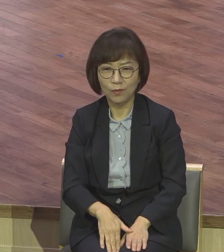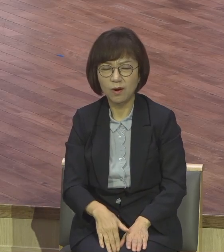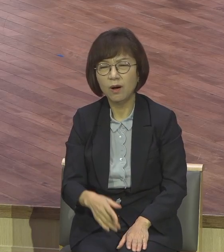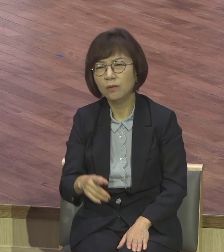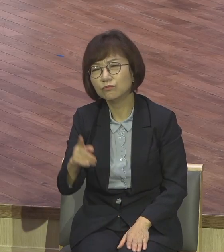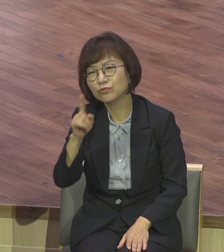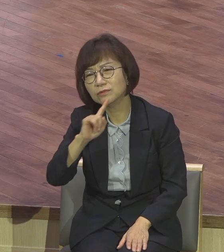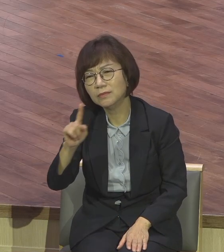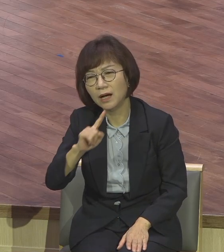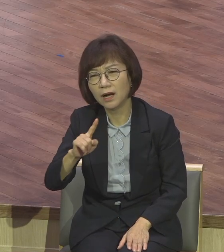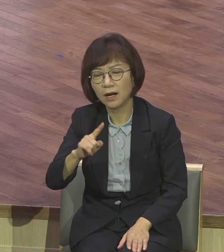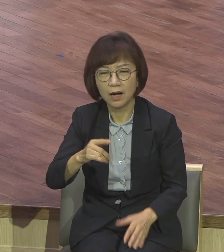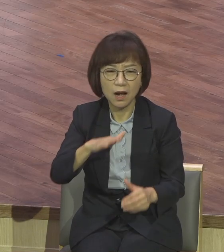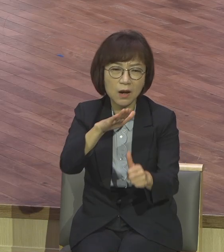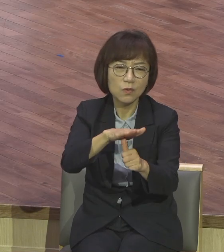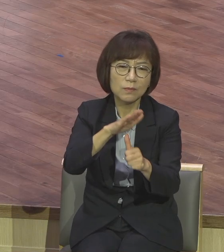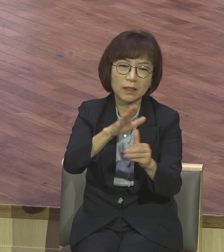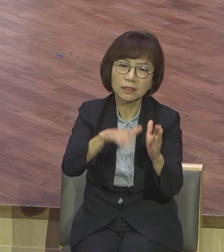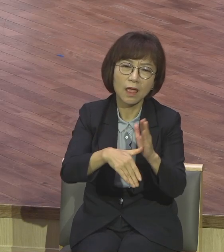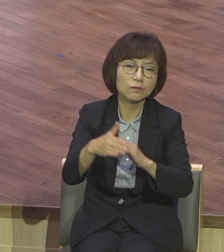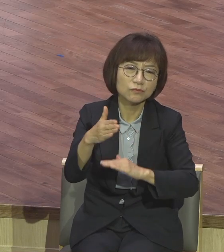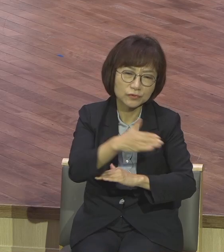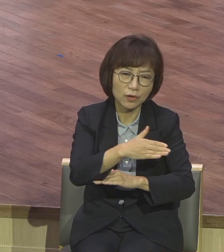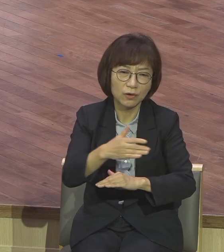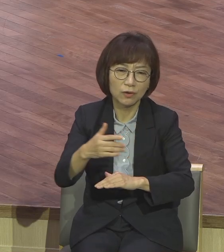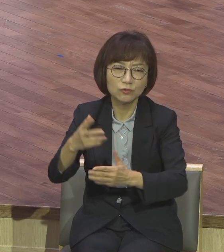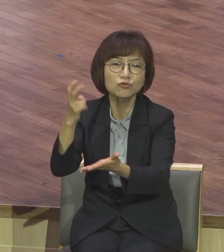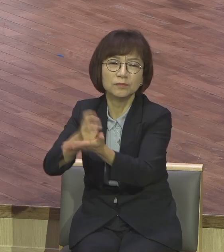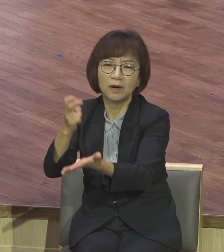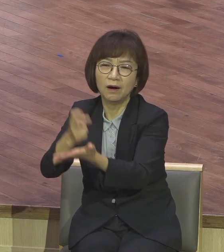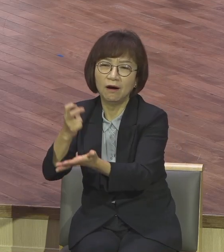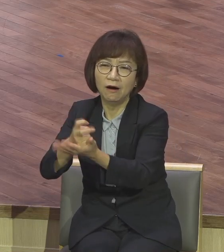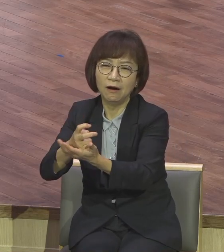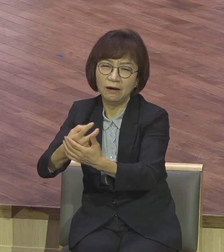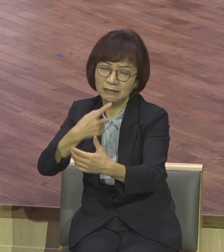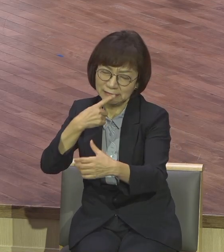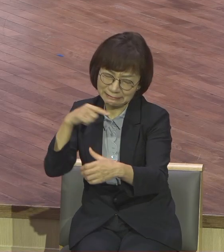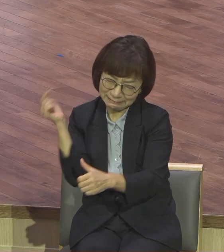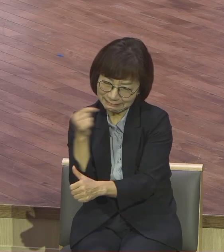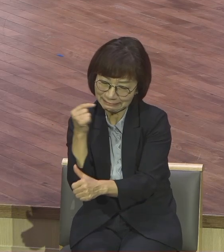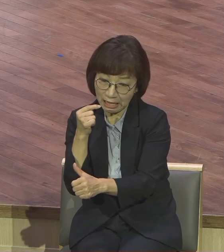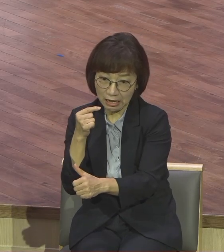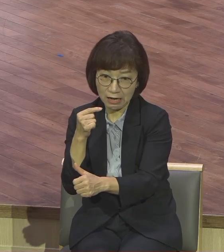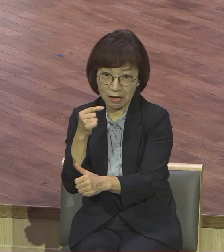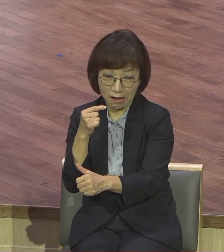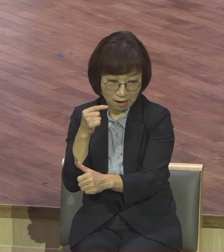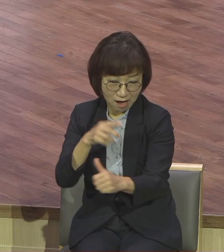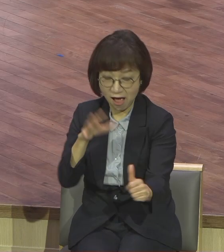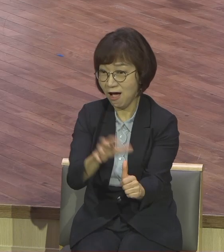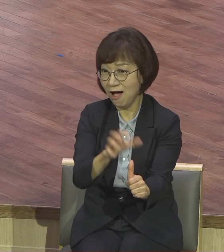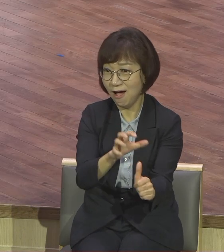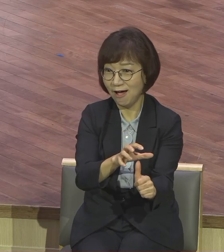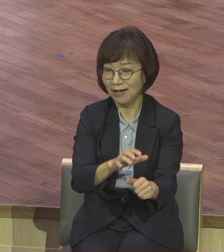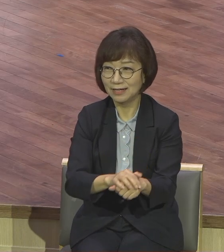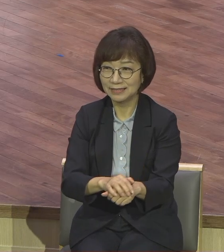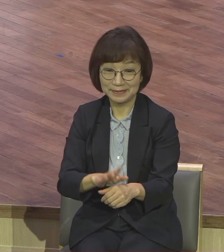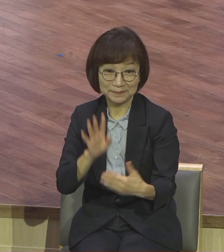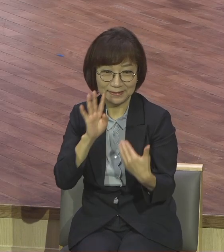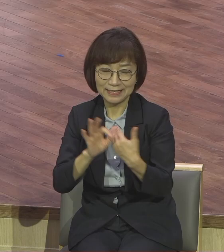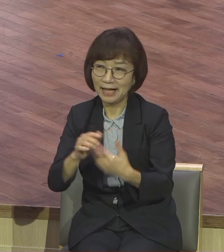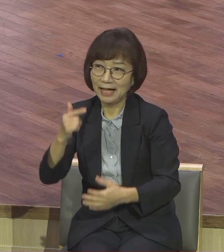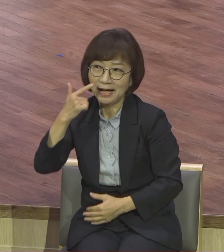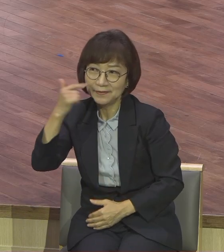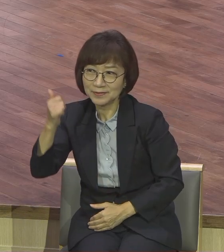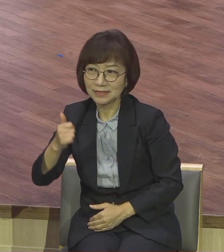어려서부터 그 아버지가 아직도 못 깨달아. 내가 어려서 내가 복음이 안 돼가 내가 말을 잘못해가 아이를